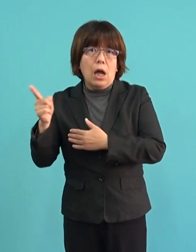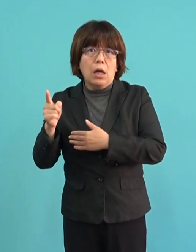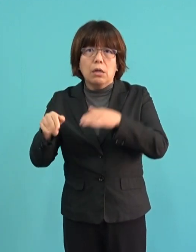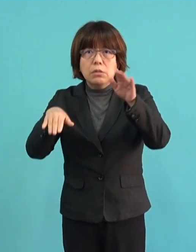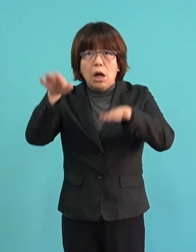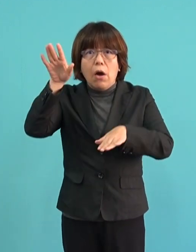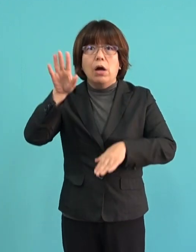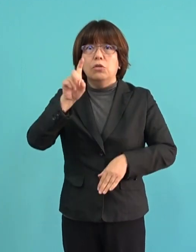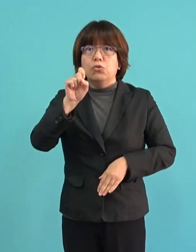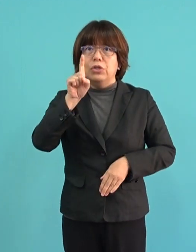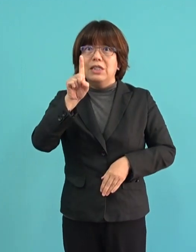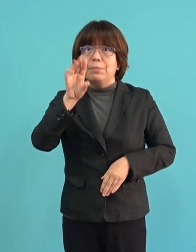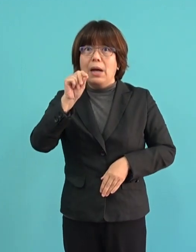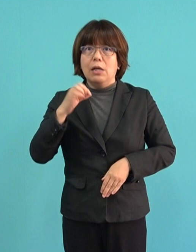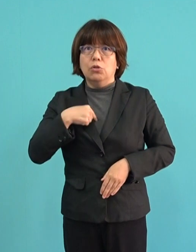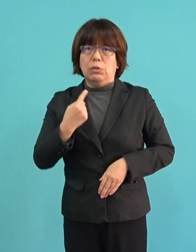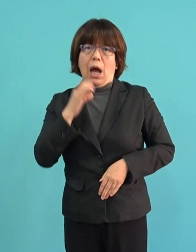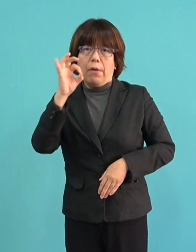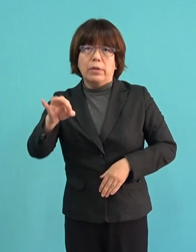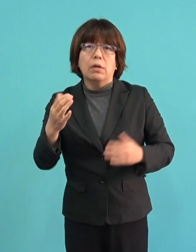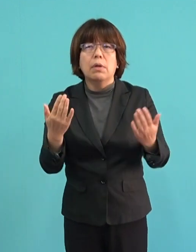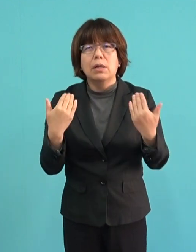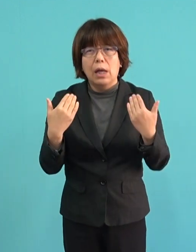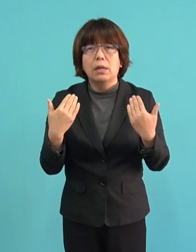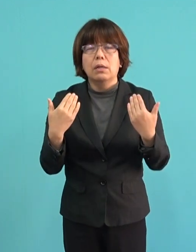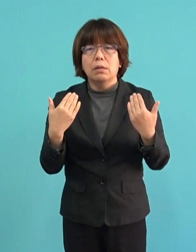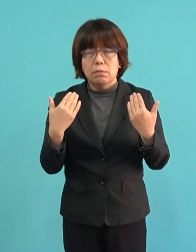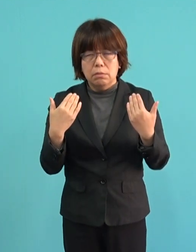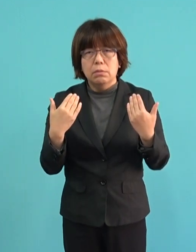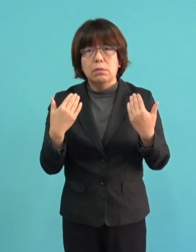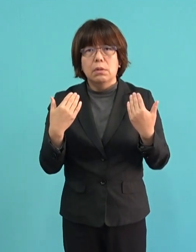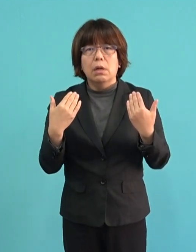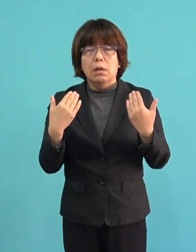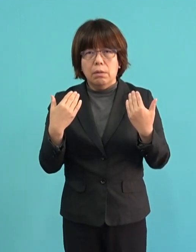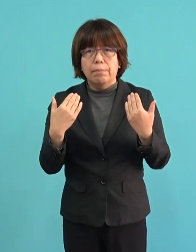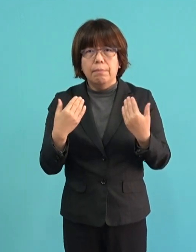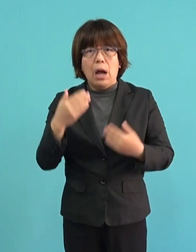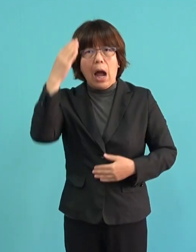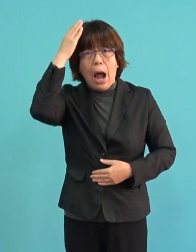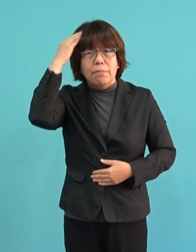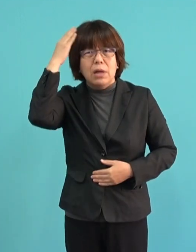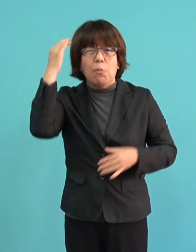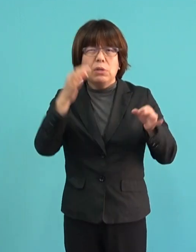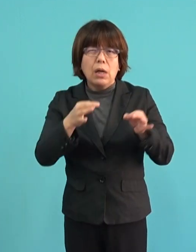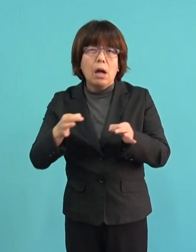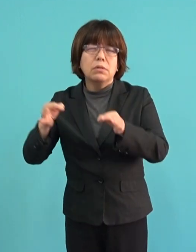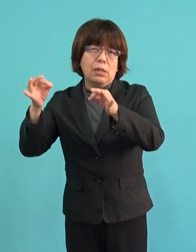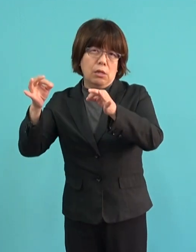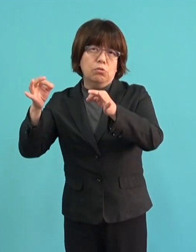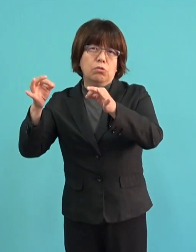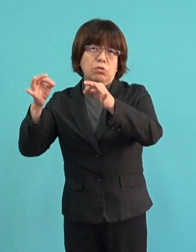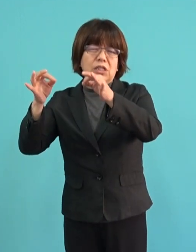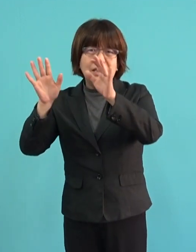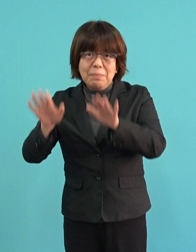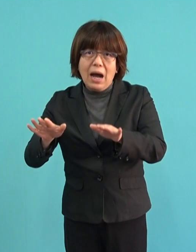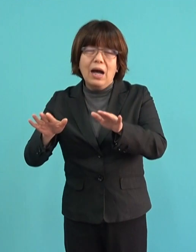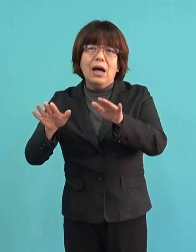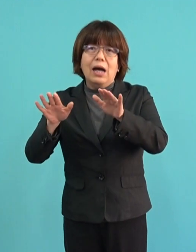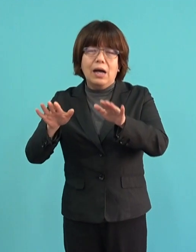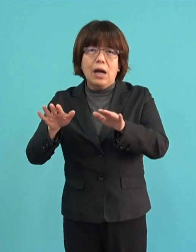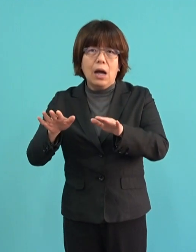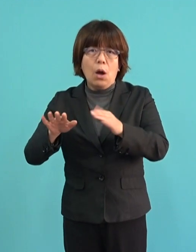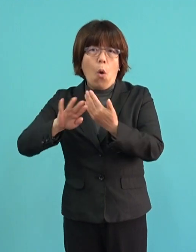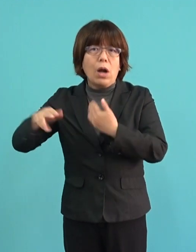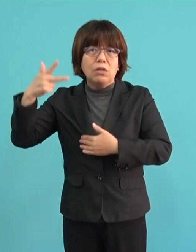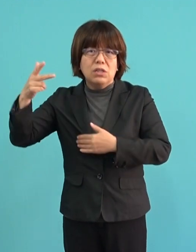11万円の差額持ち出しが発生するんですけれども結構原油価格の高騰等もあってですねあの他市も